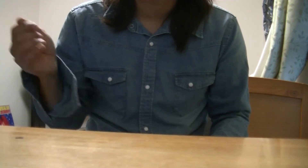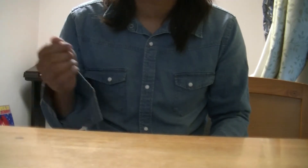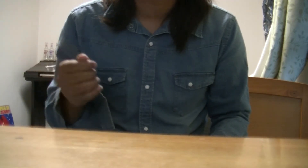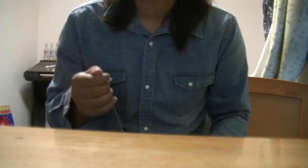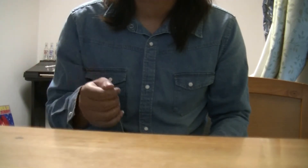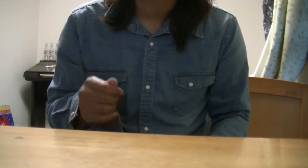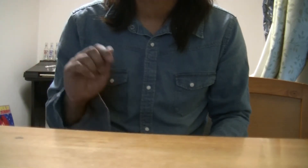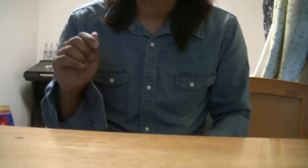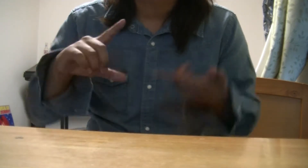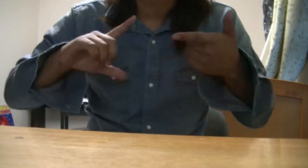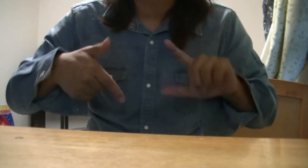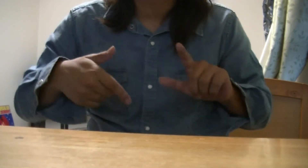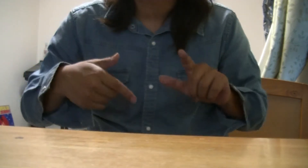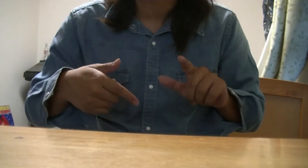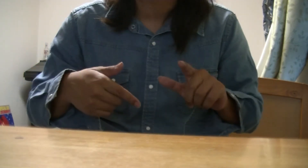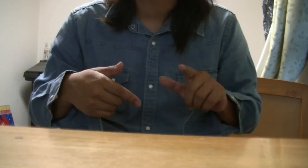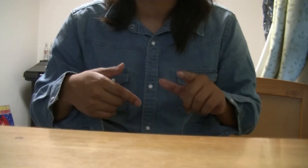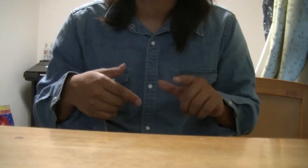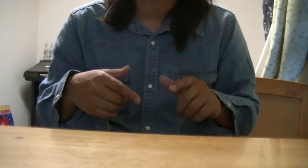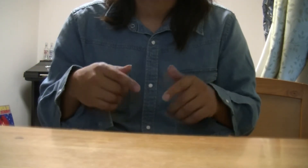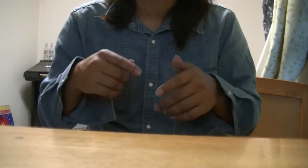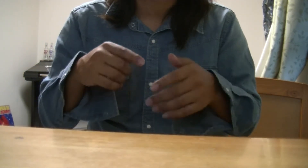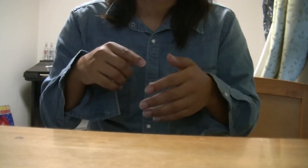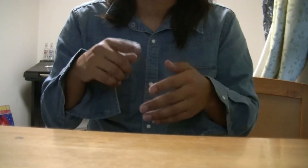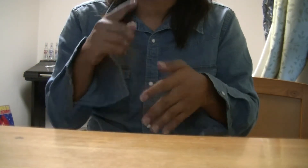う、順番はここが一番だ、